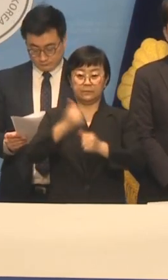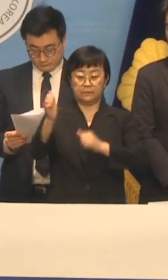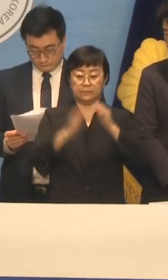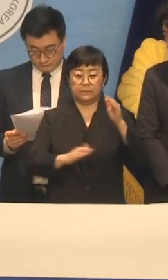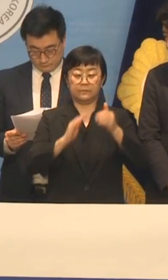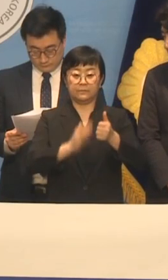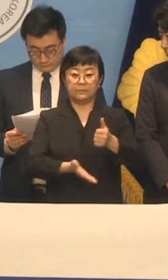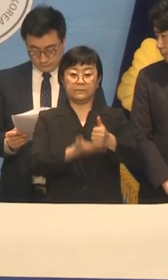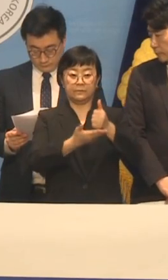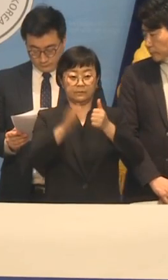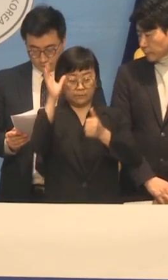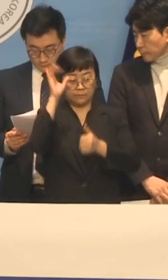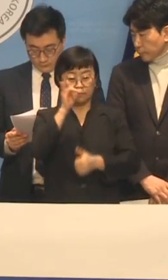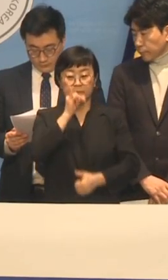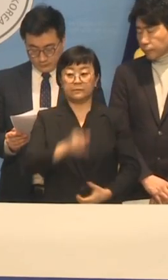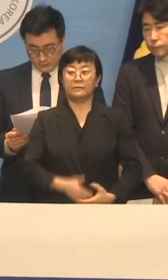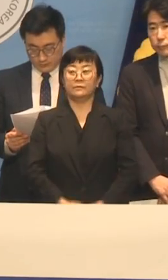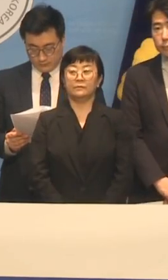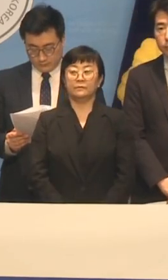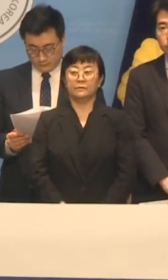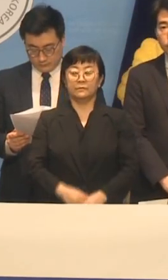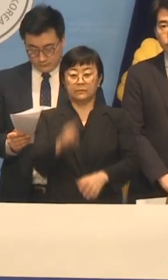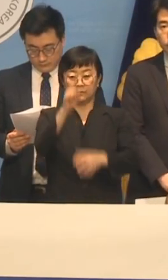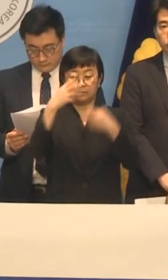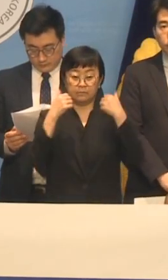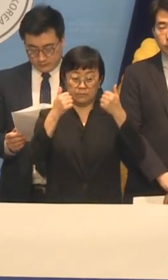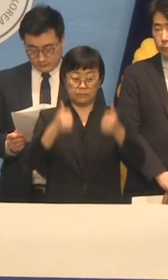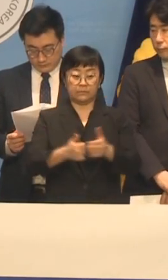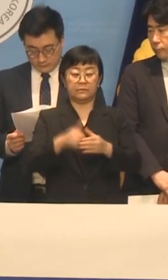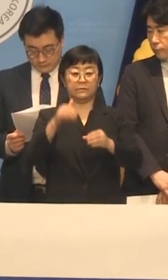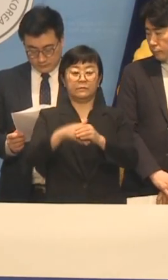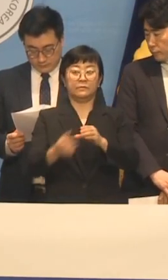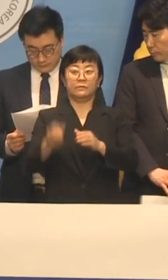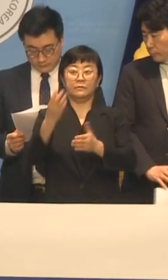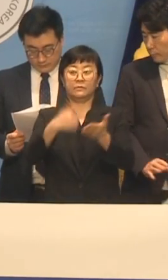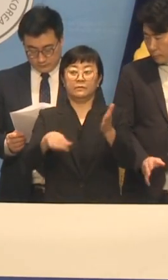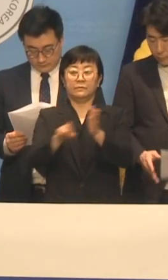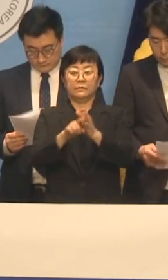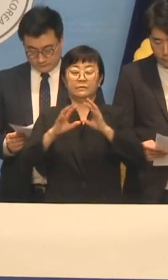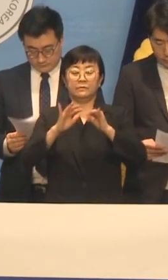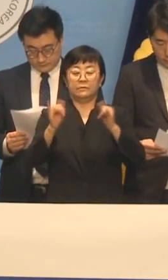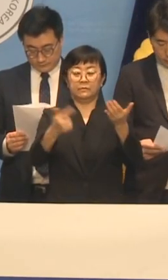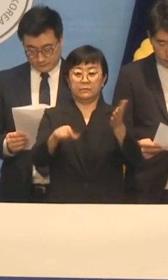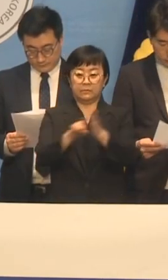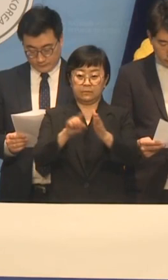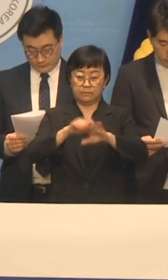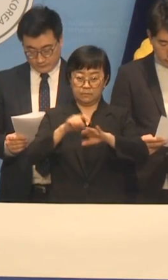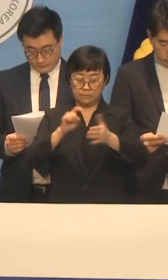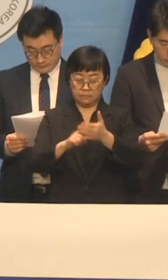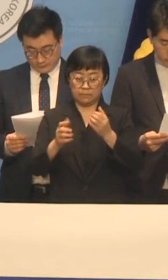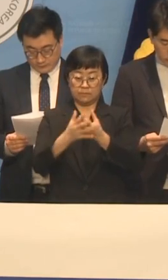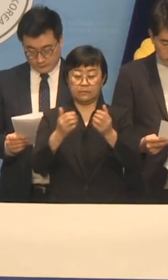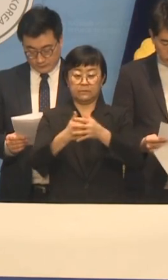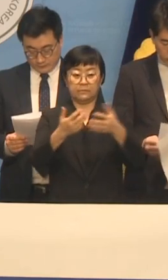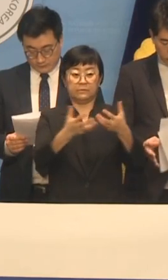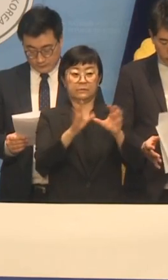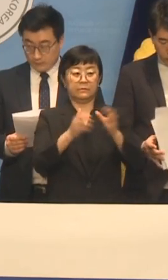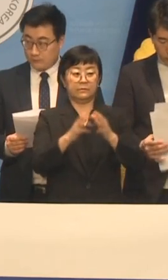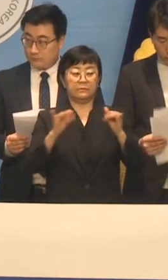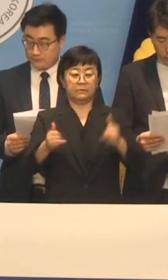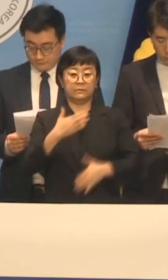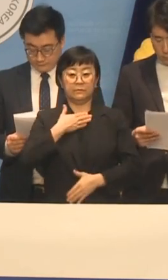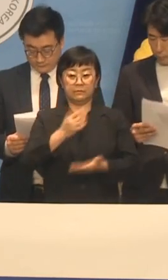할 것으로 기대한다. 정권 심판과 총선 승리를 위해 선당후사의 마음으로 당원과 국민들에게 널리